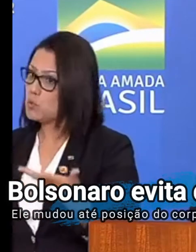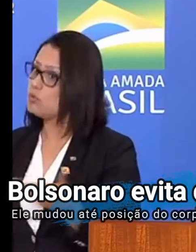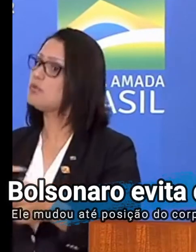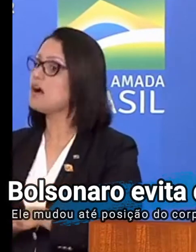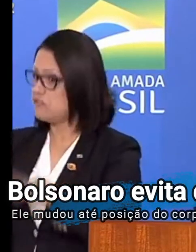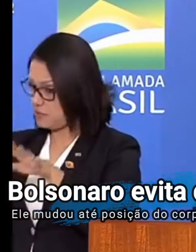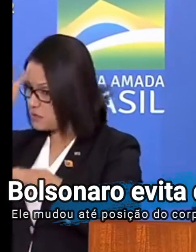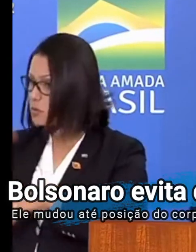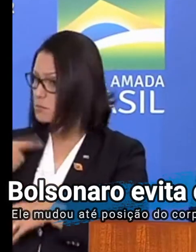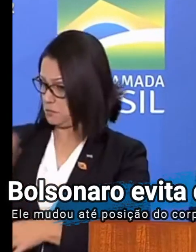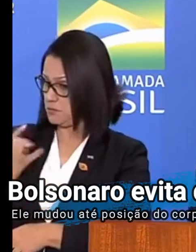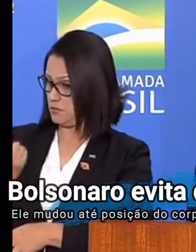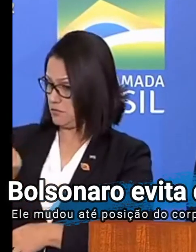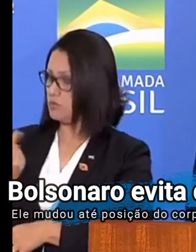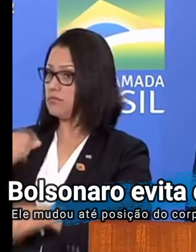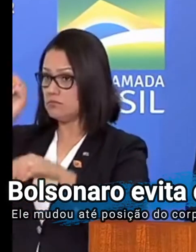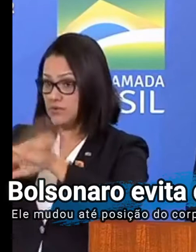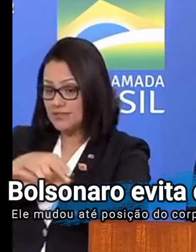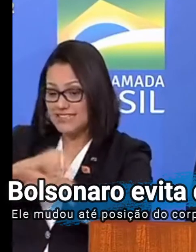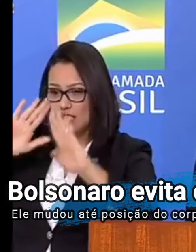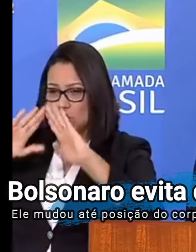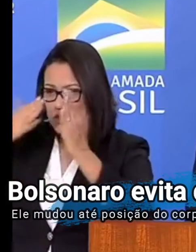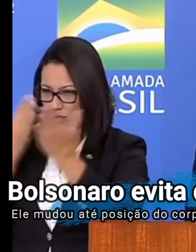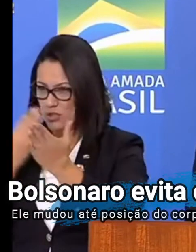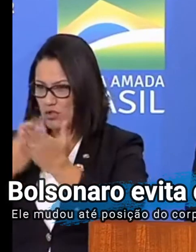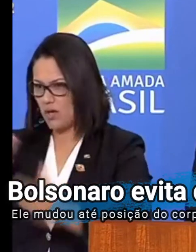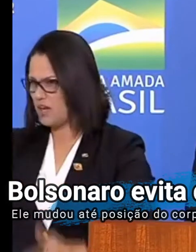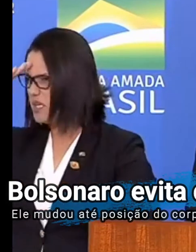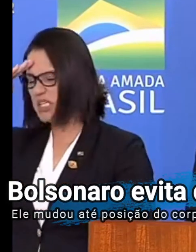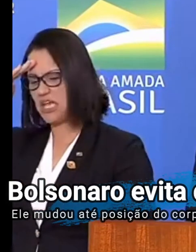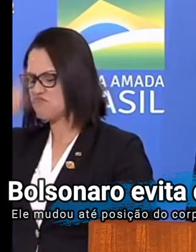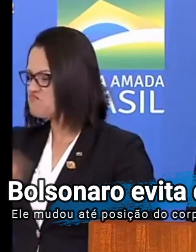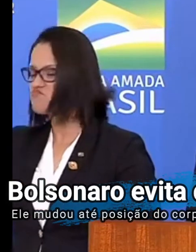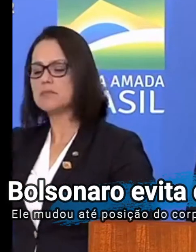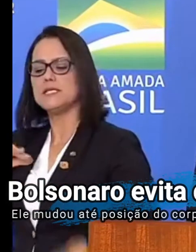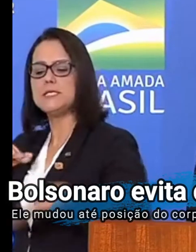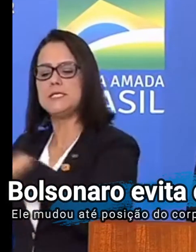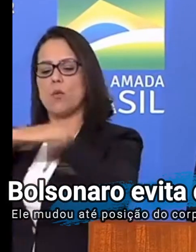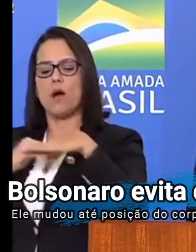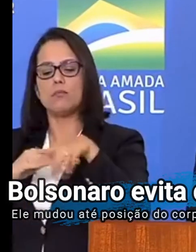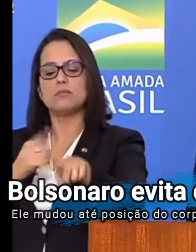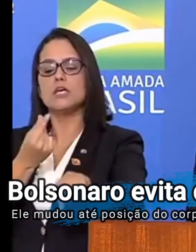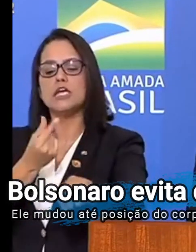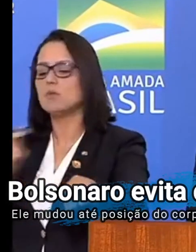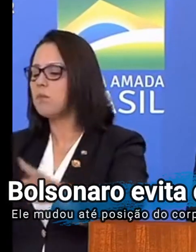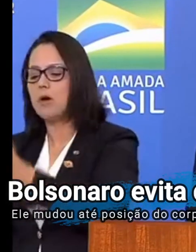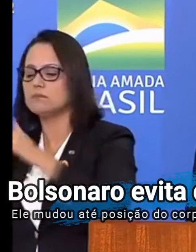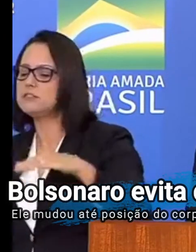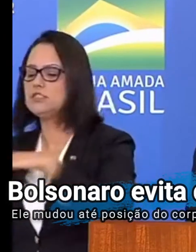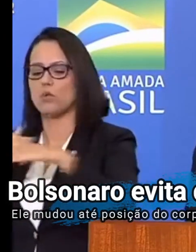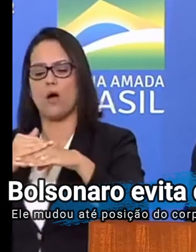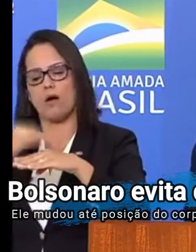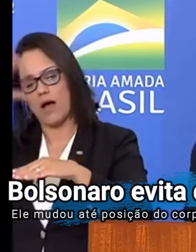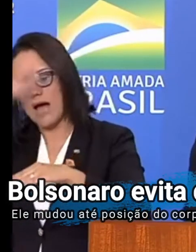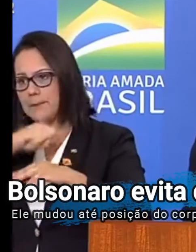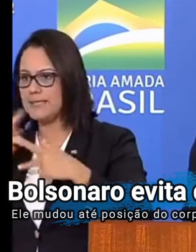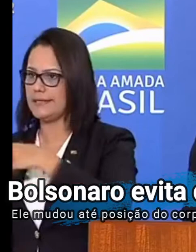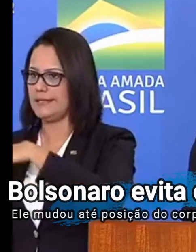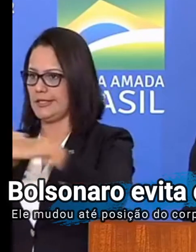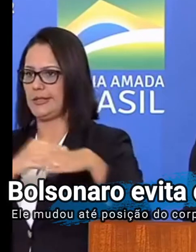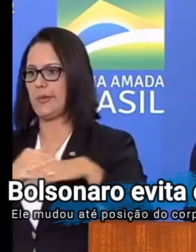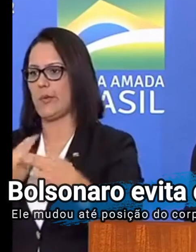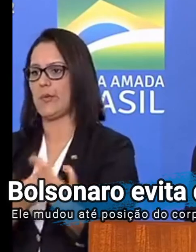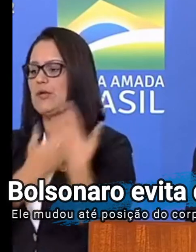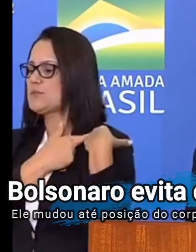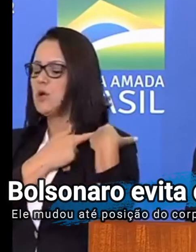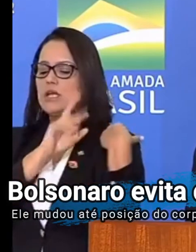poder aquisitivo mas lá dentro todos são iguais todos têm que aprender todos têm